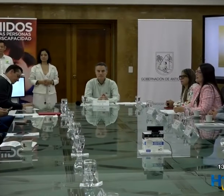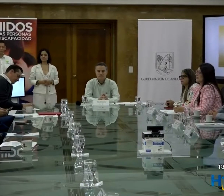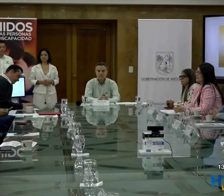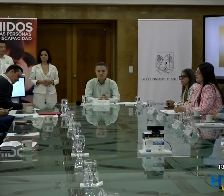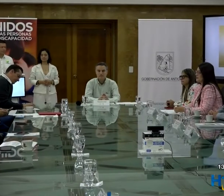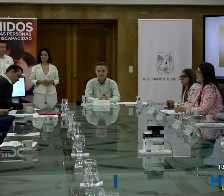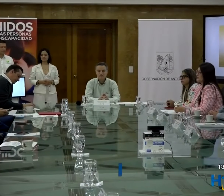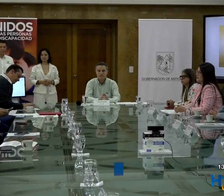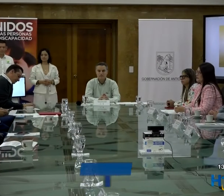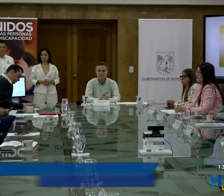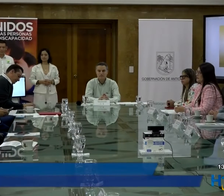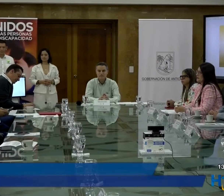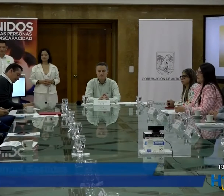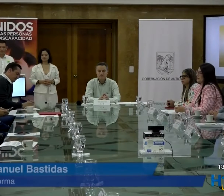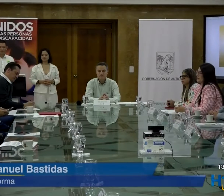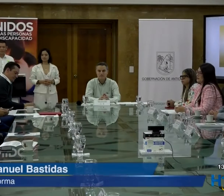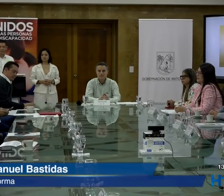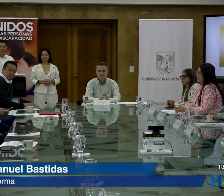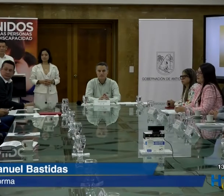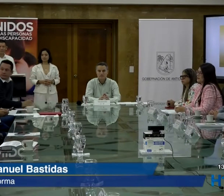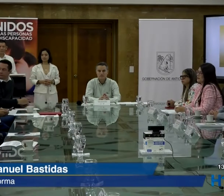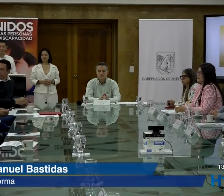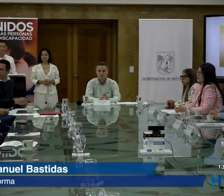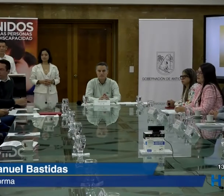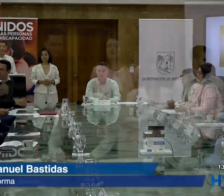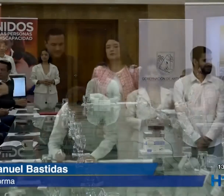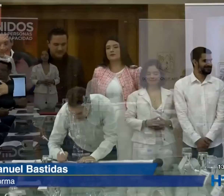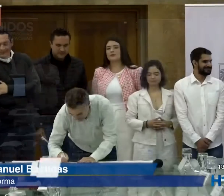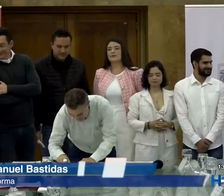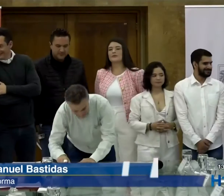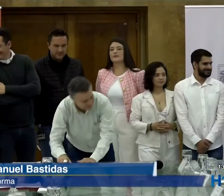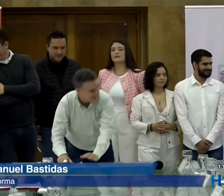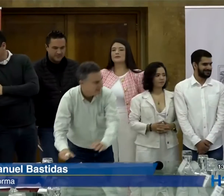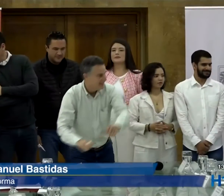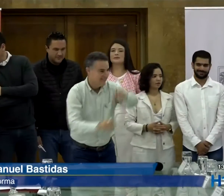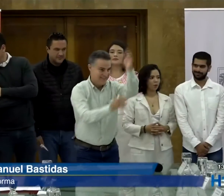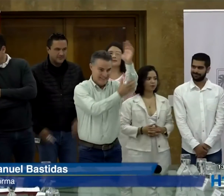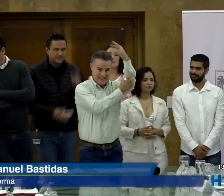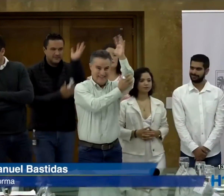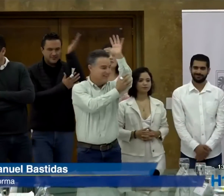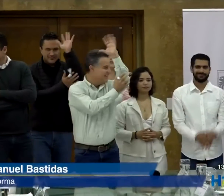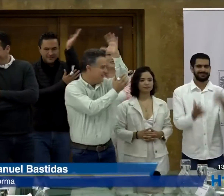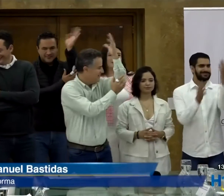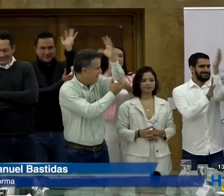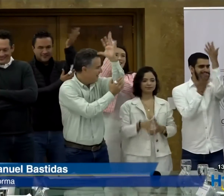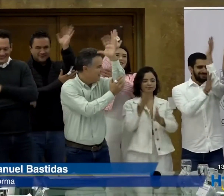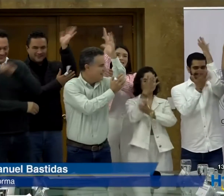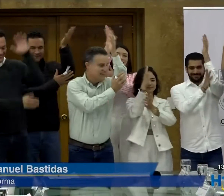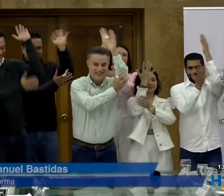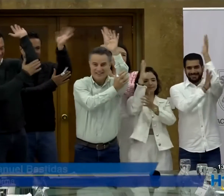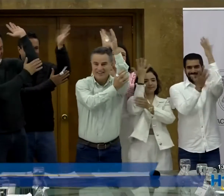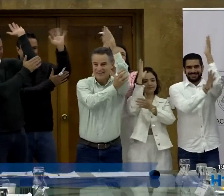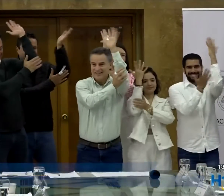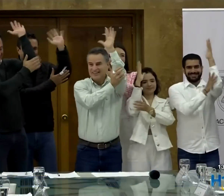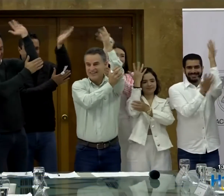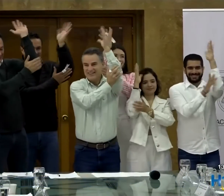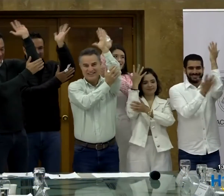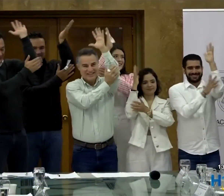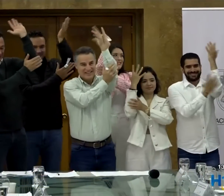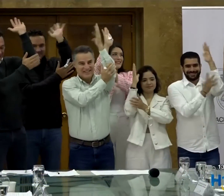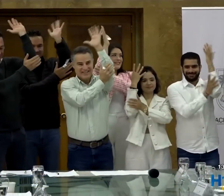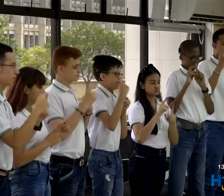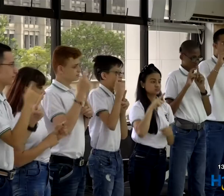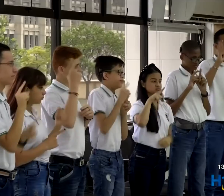Hoy la gobernación de Antioquia estableció el uso de lenguaje de señas en eventos públicos oficiales, es una iniciativa única